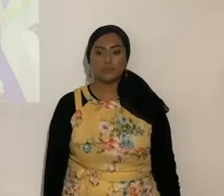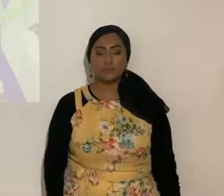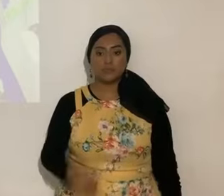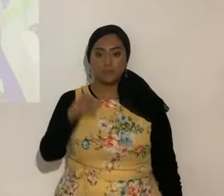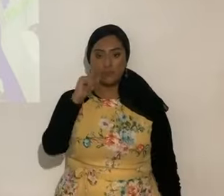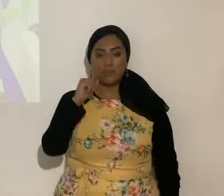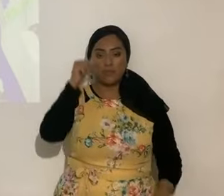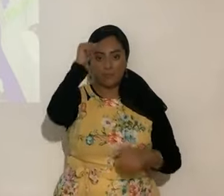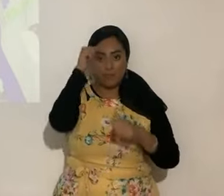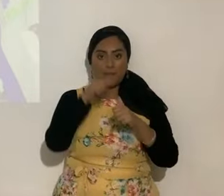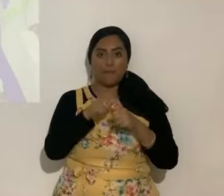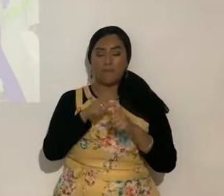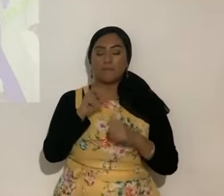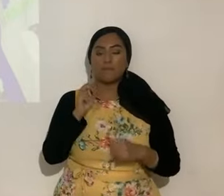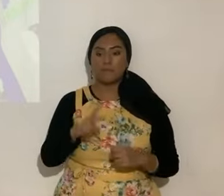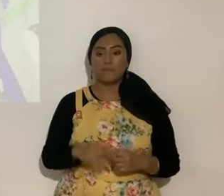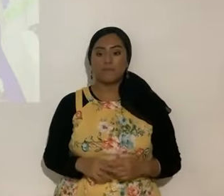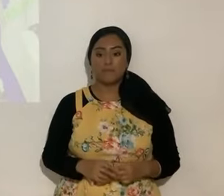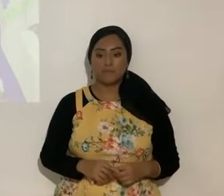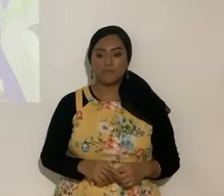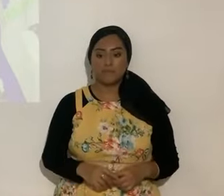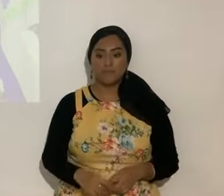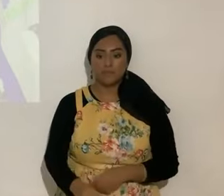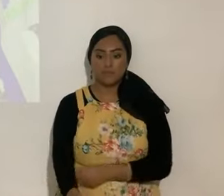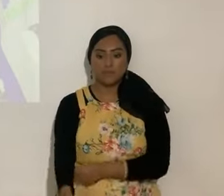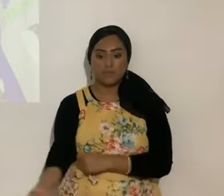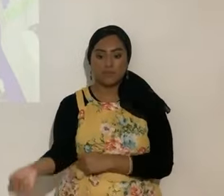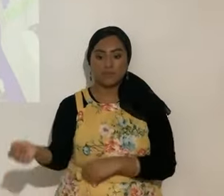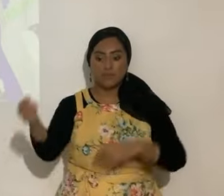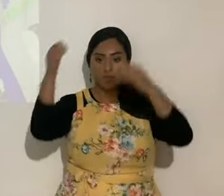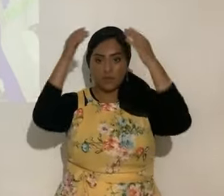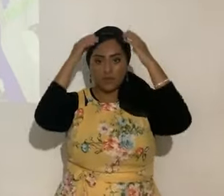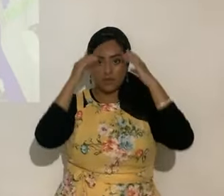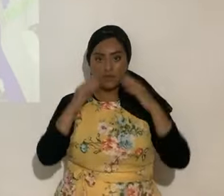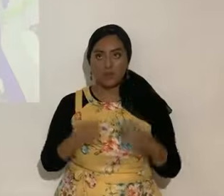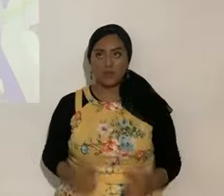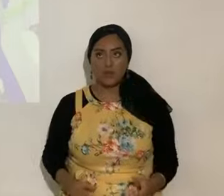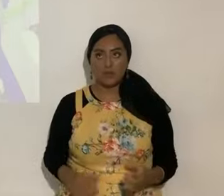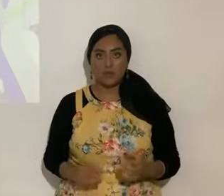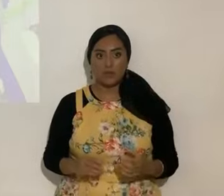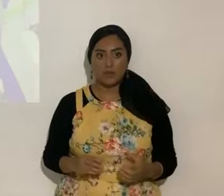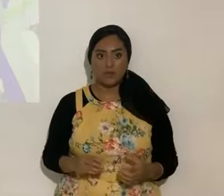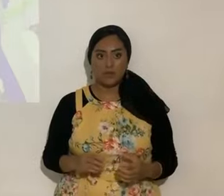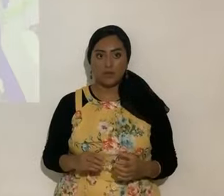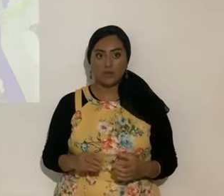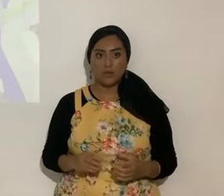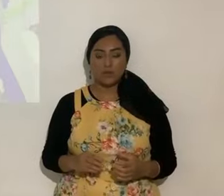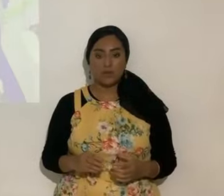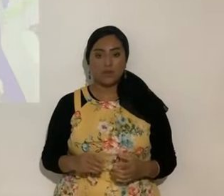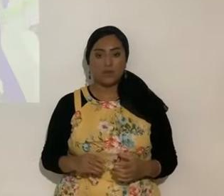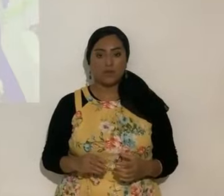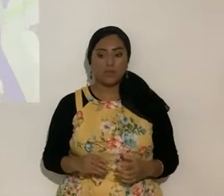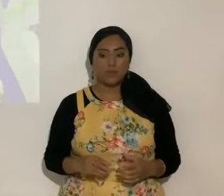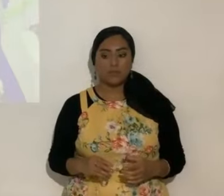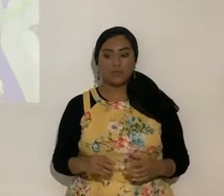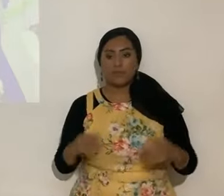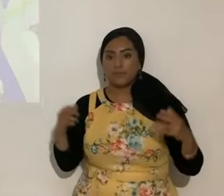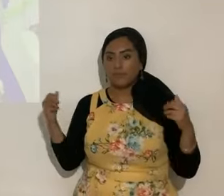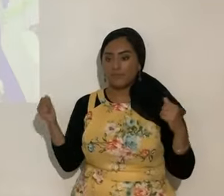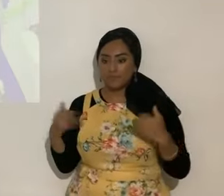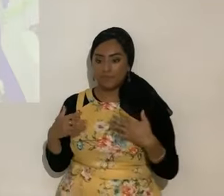acuerdan? Perfecto, bueno, ahora, el cuerpo, en estas condiciones, entonces decía yo, el